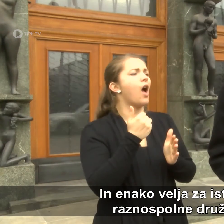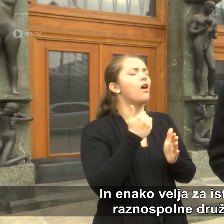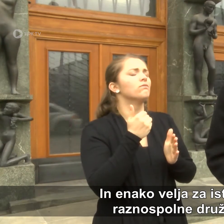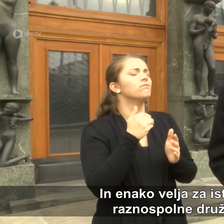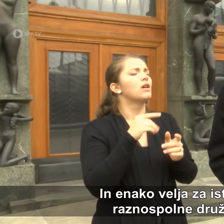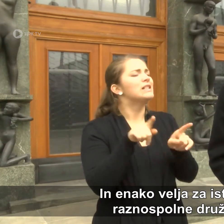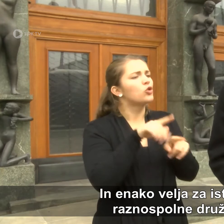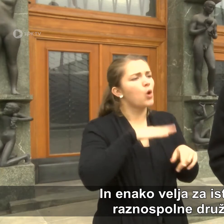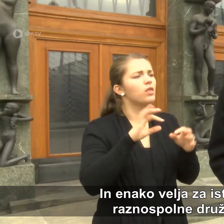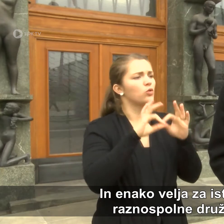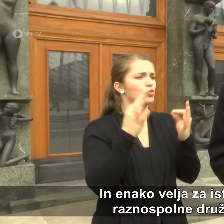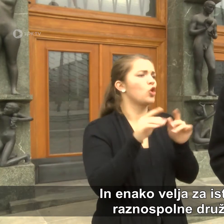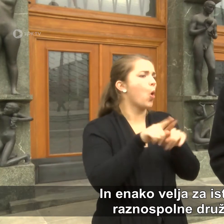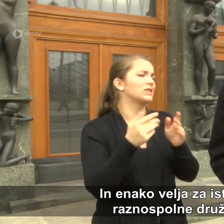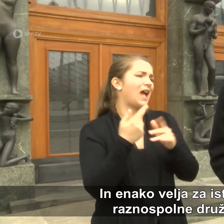družine ravno tako.